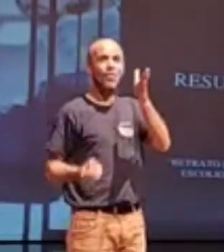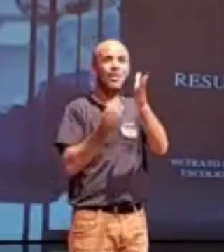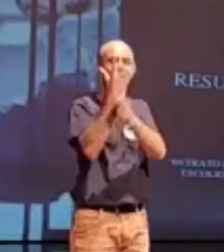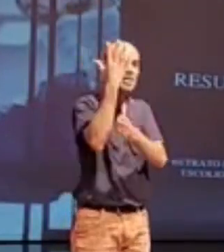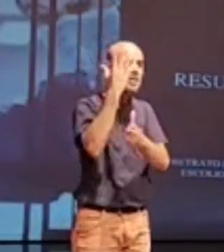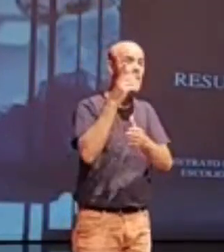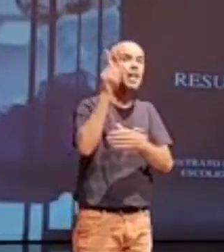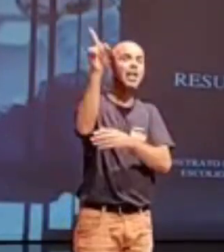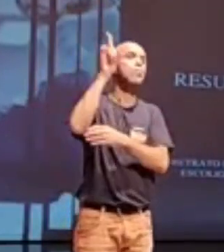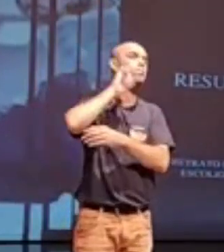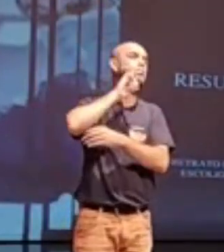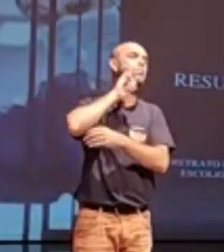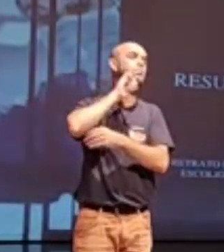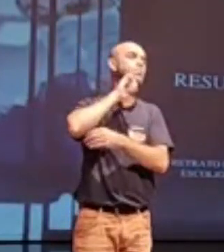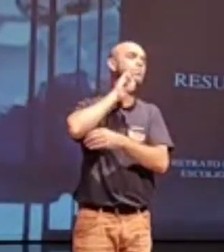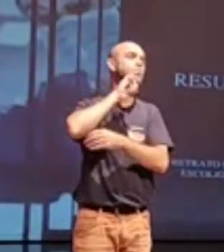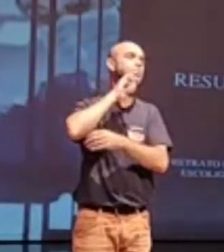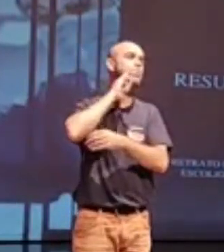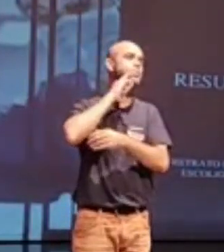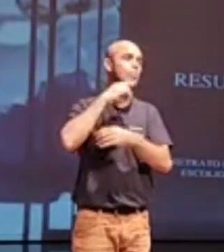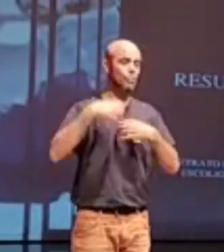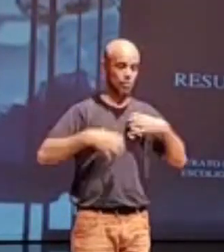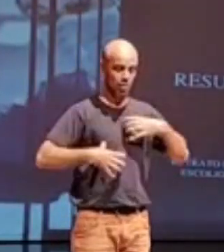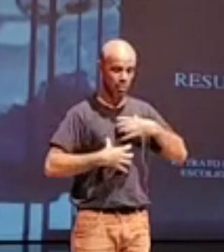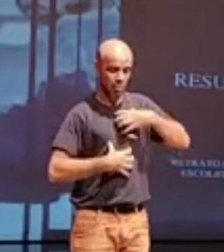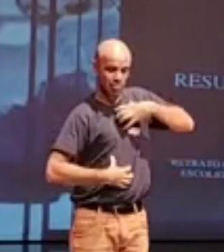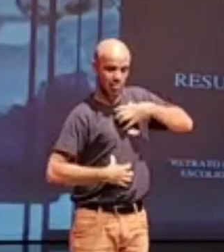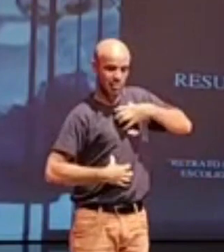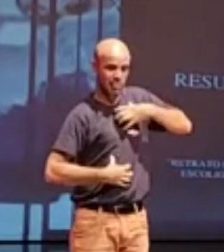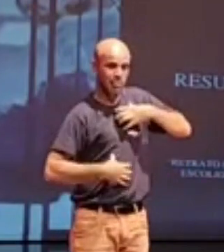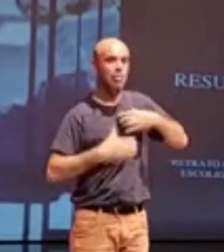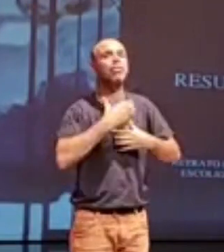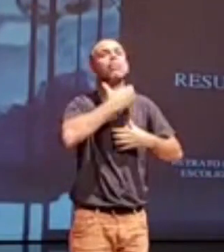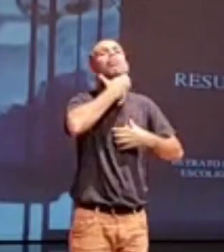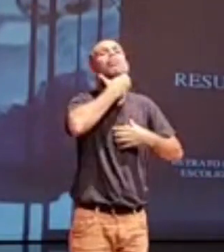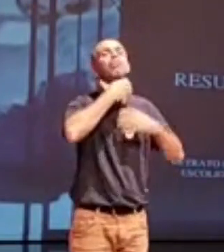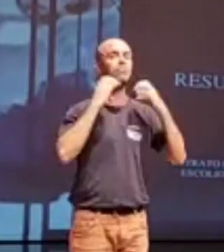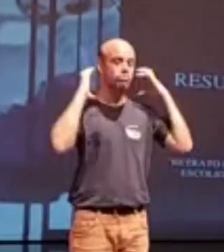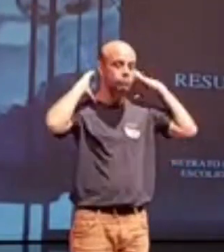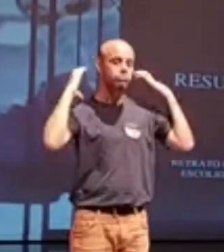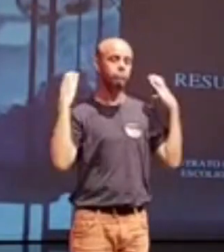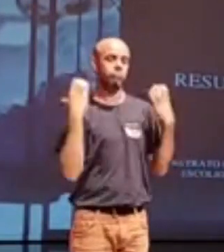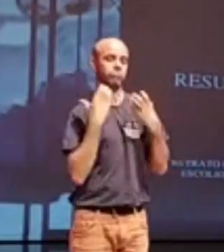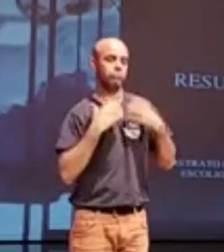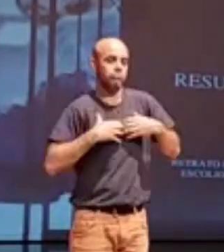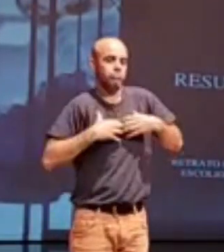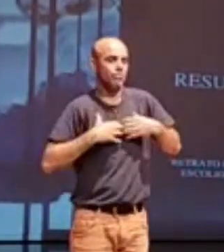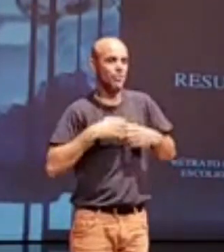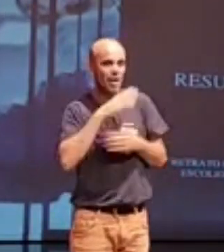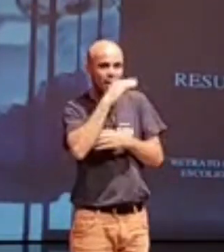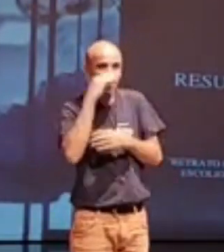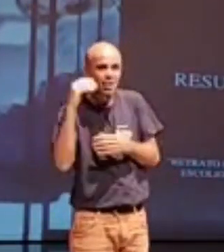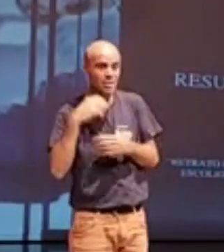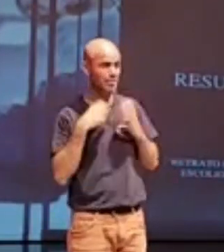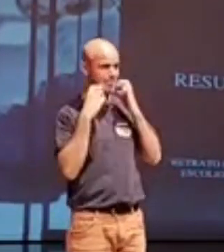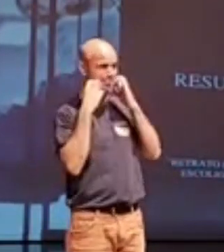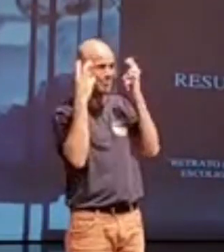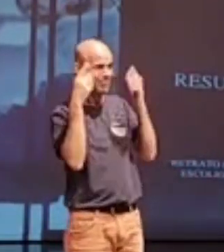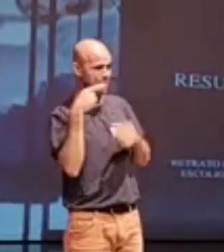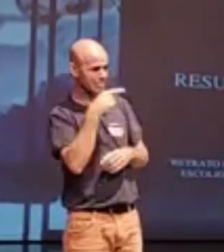nos Estados Unidos para deformidades neuromusculares, que vem até aqui em cima, né? Então, a adolescente não usava aquilo,